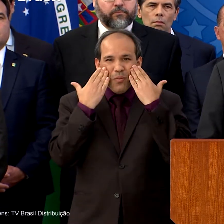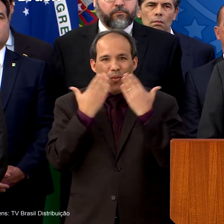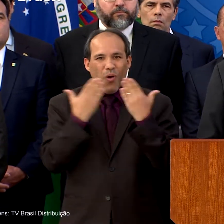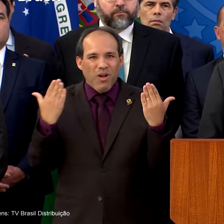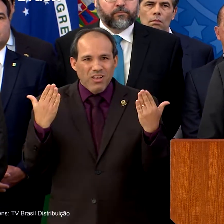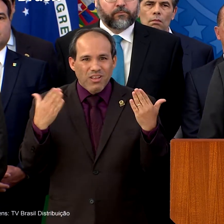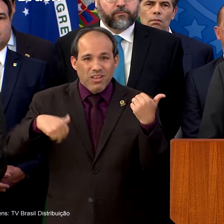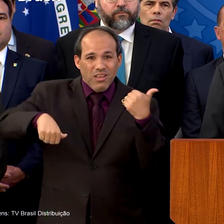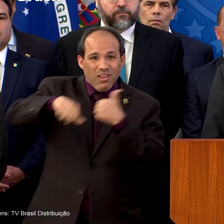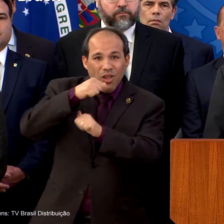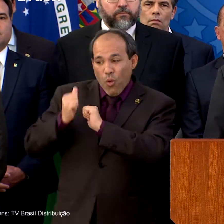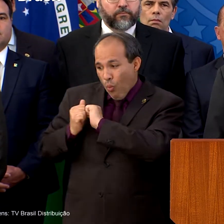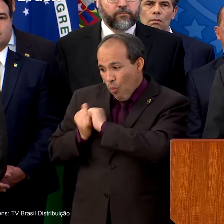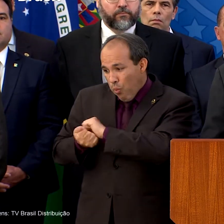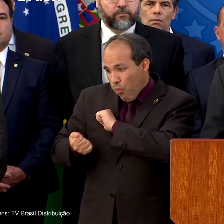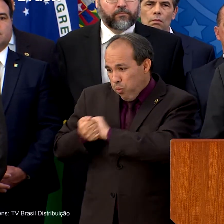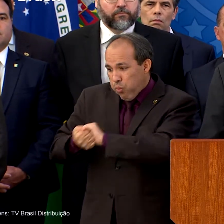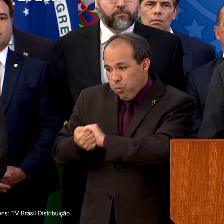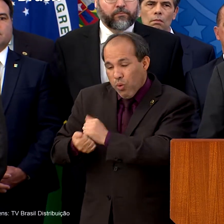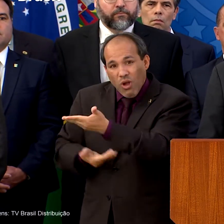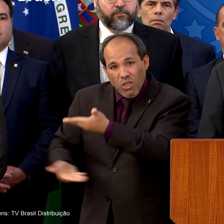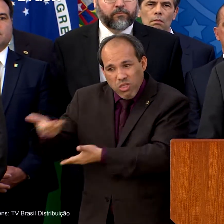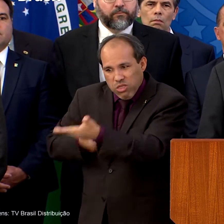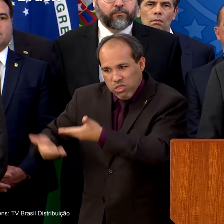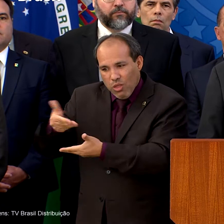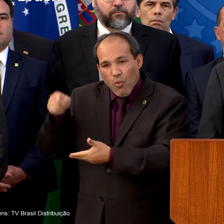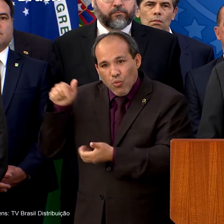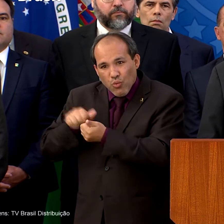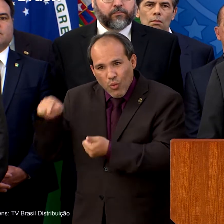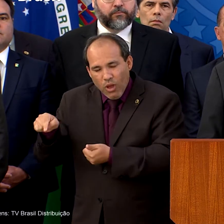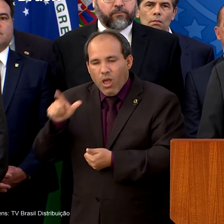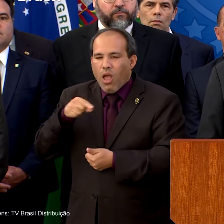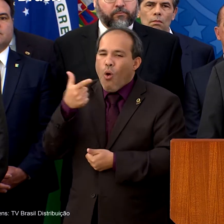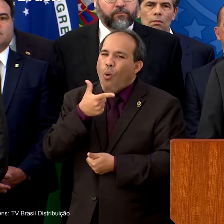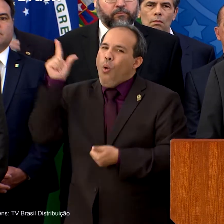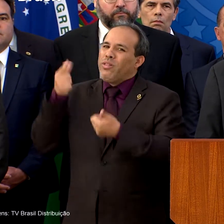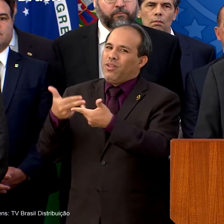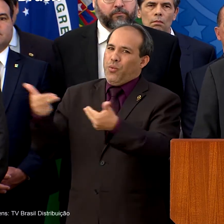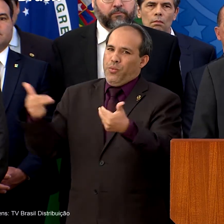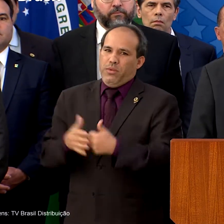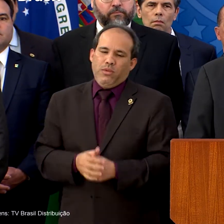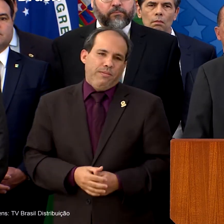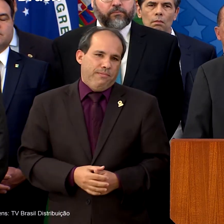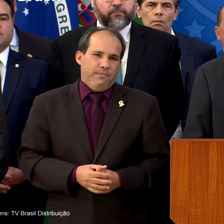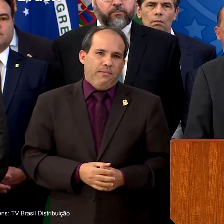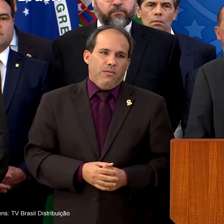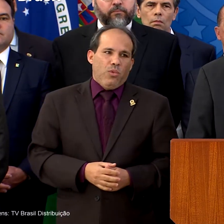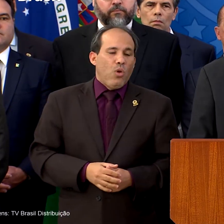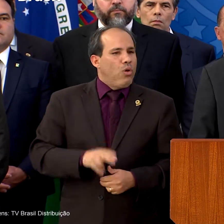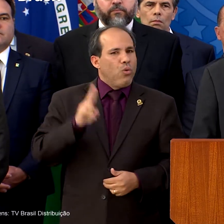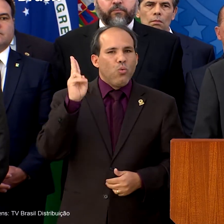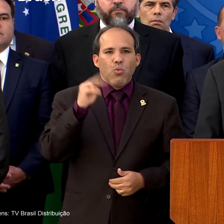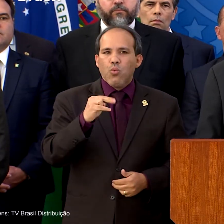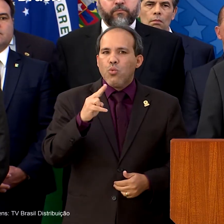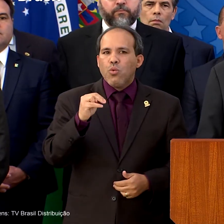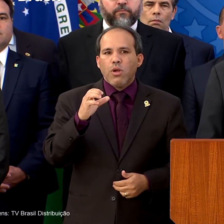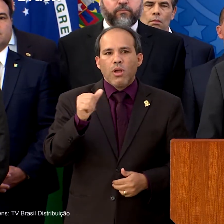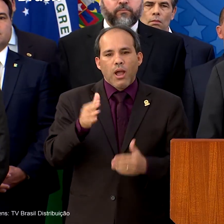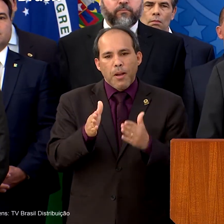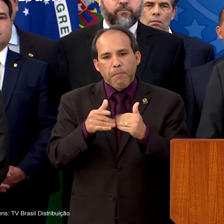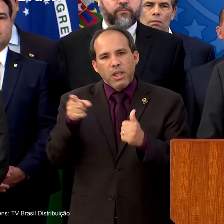outra é conviver com ela eu nunca pedisse para ele